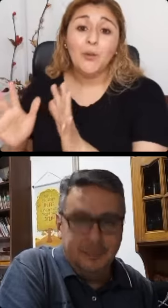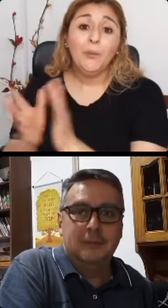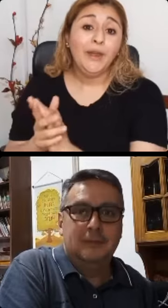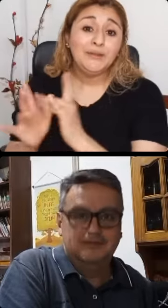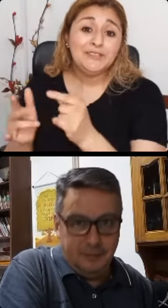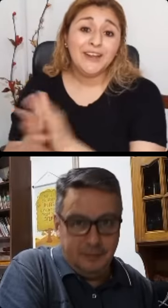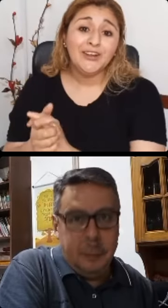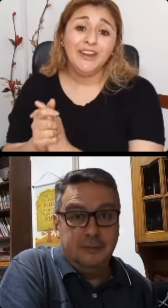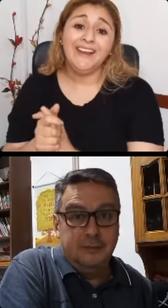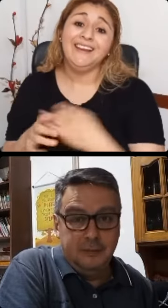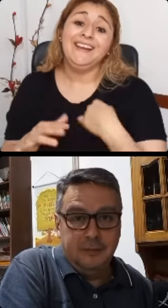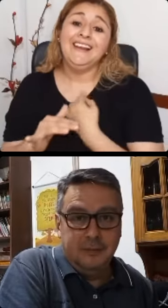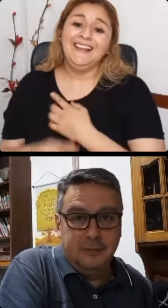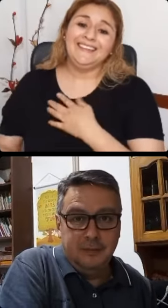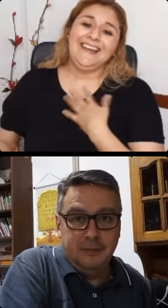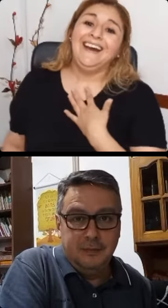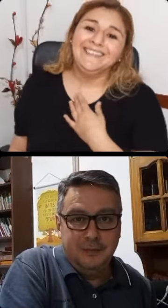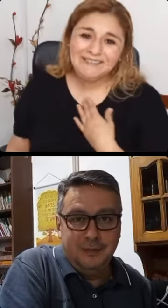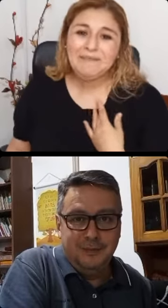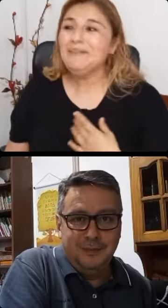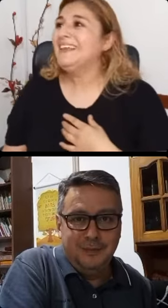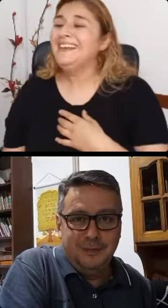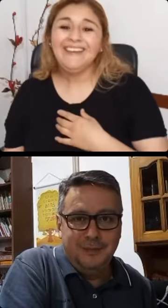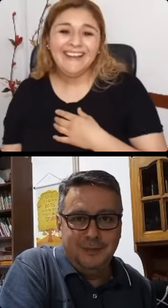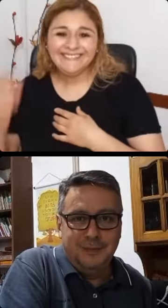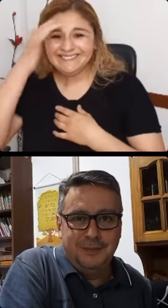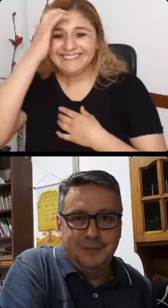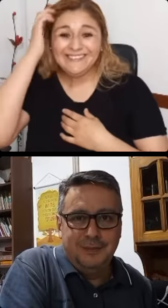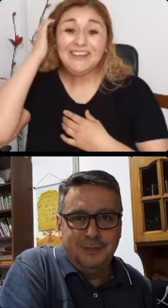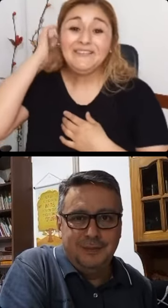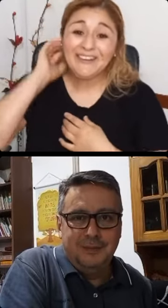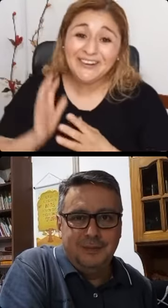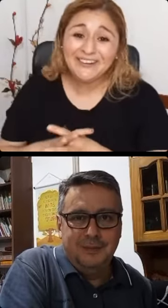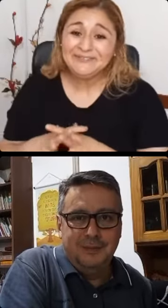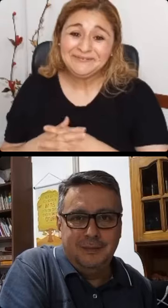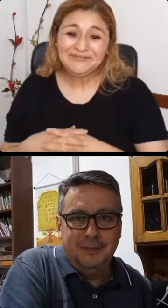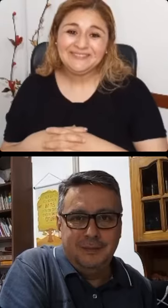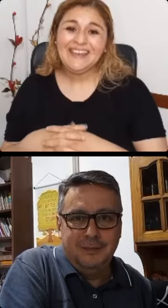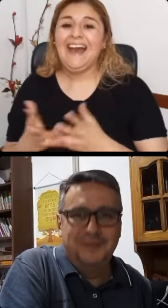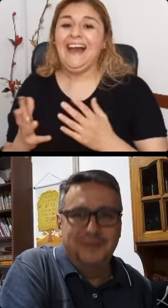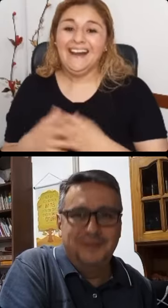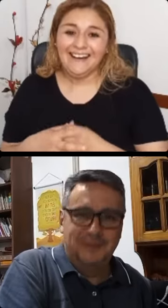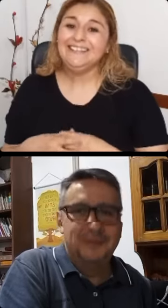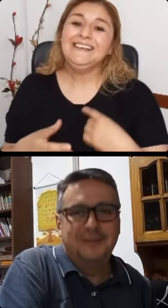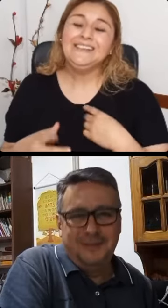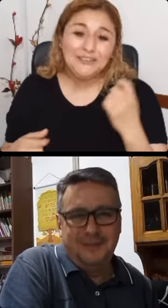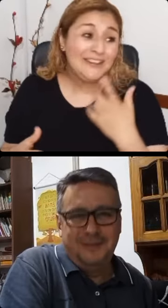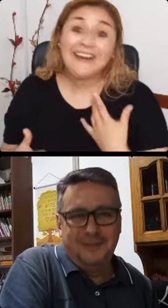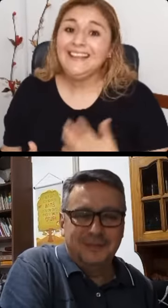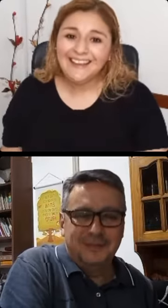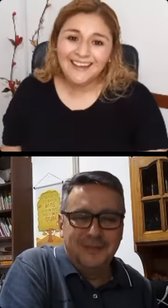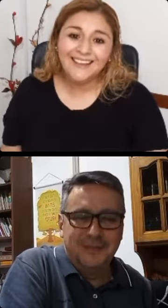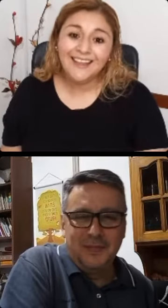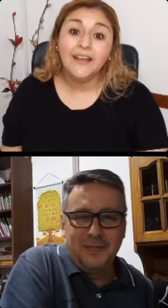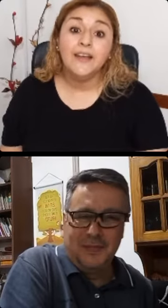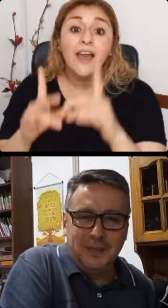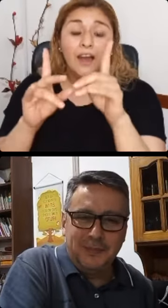puede luchar con el siempre me sale bien, soy el mejor, yo soy